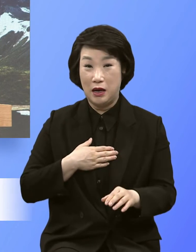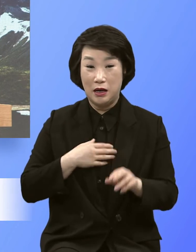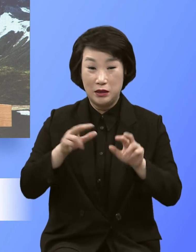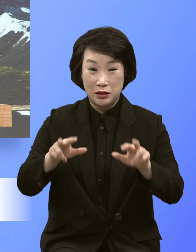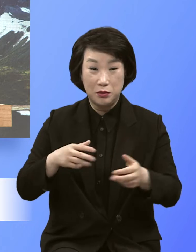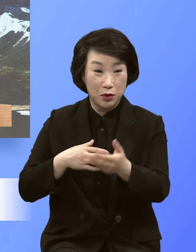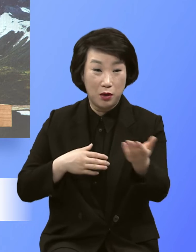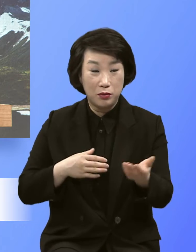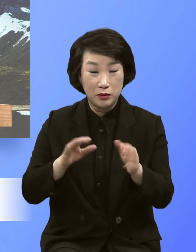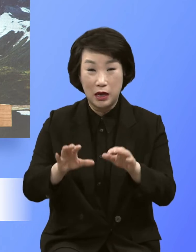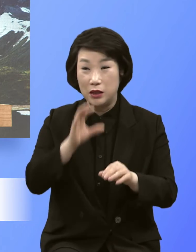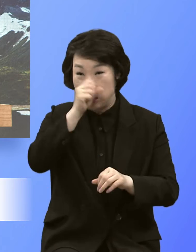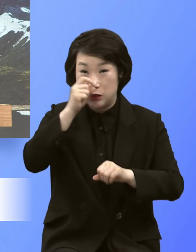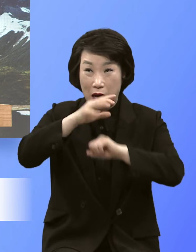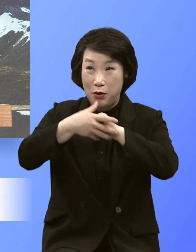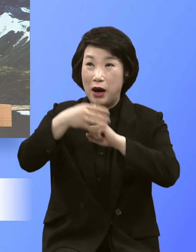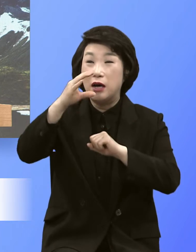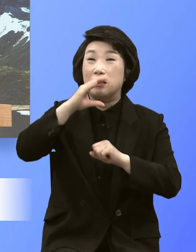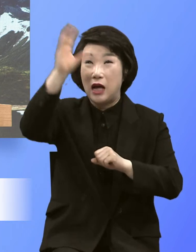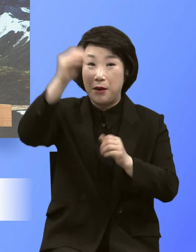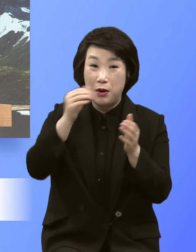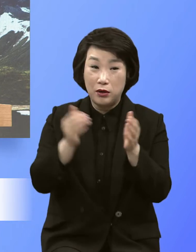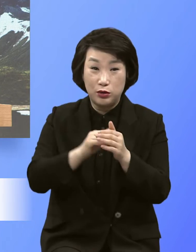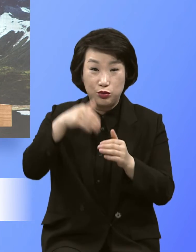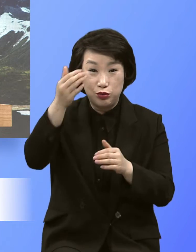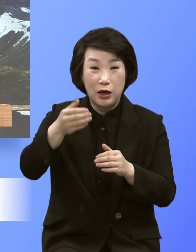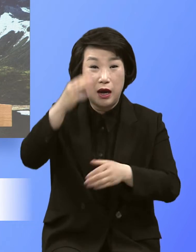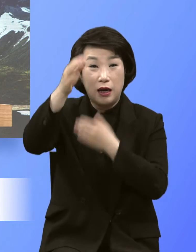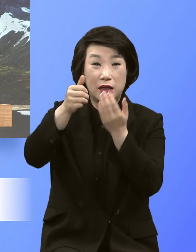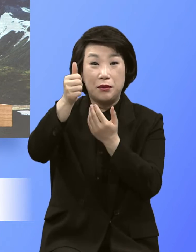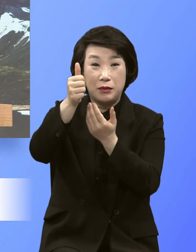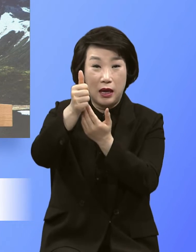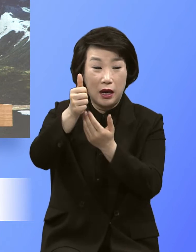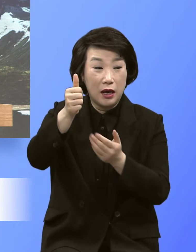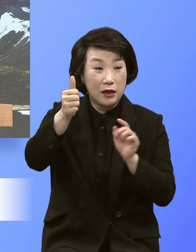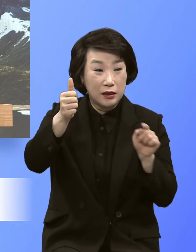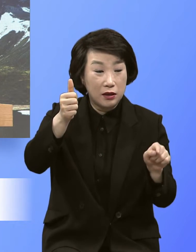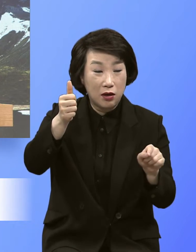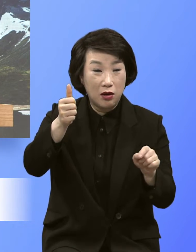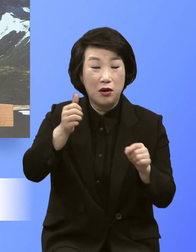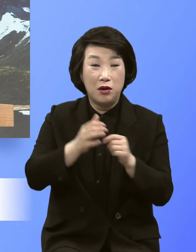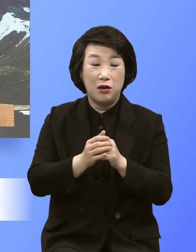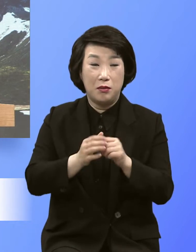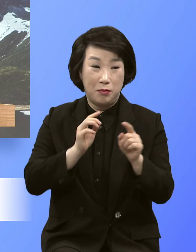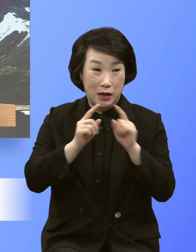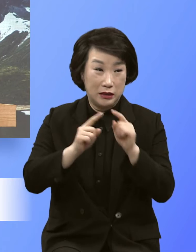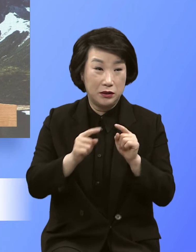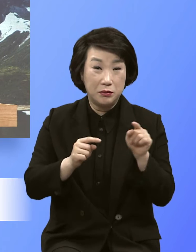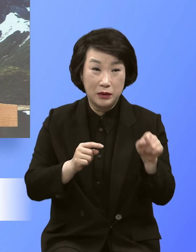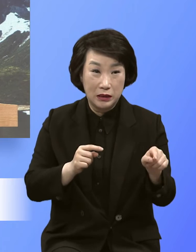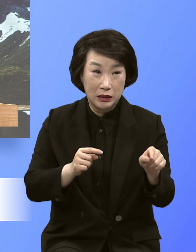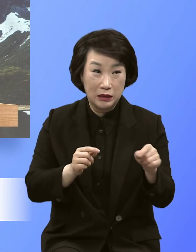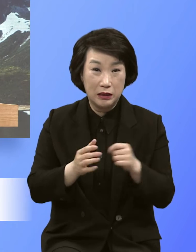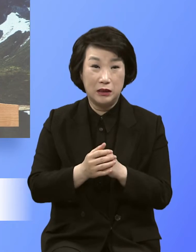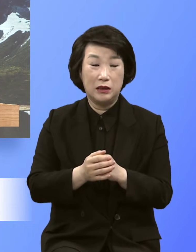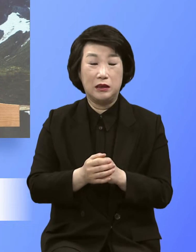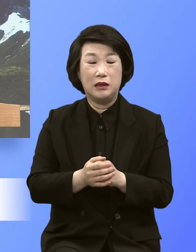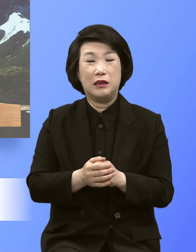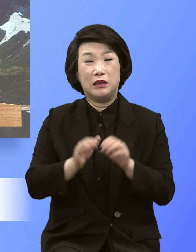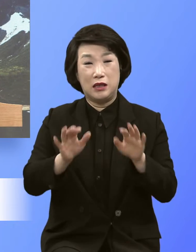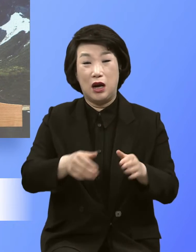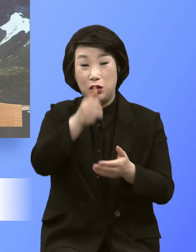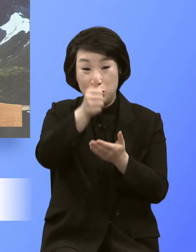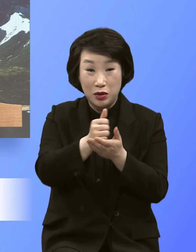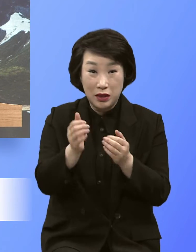지금 선악과를 먹고 난 다음에 하나님 앞에서 말씀하신 그 정말로